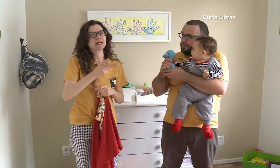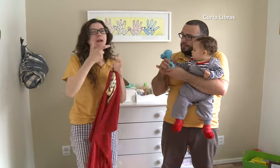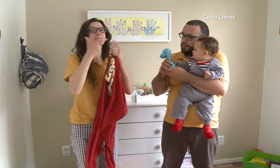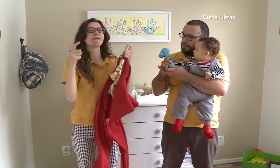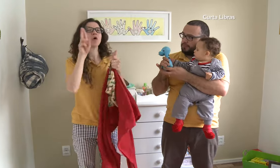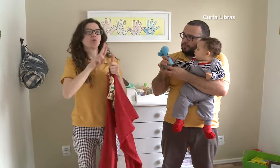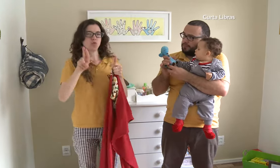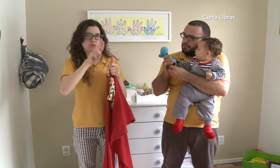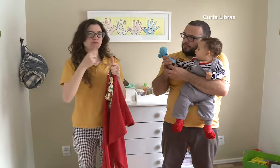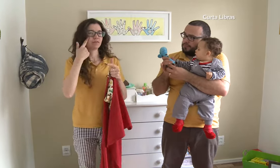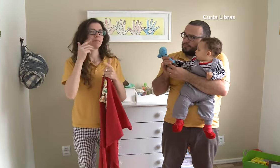assim.